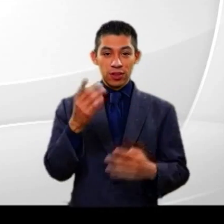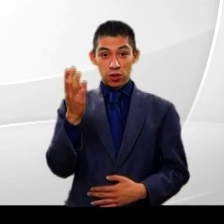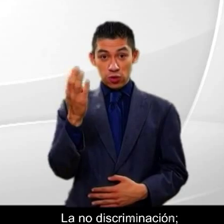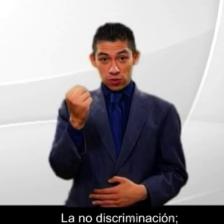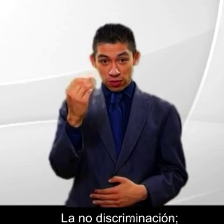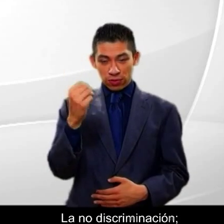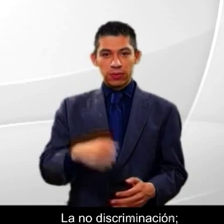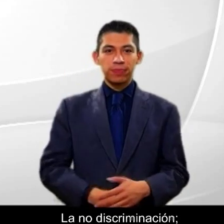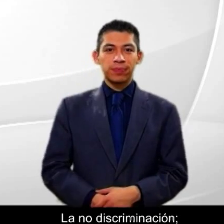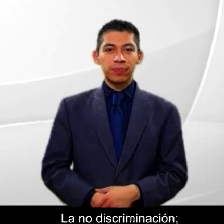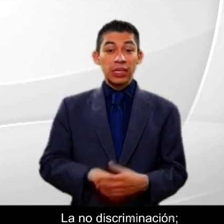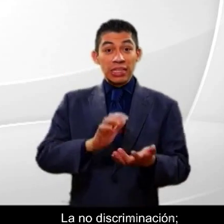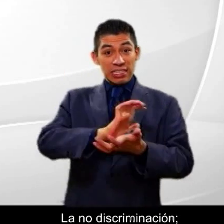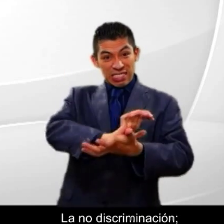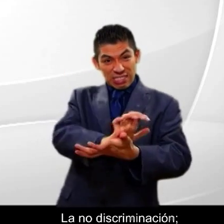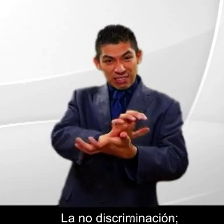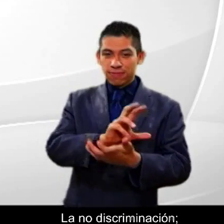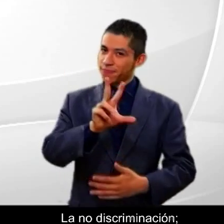9. La no discriminación